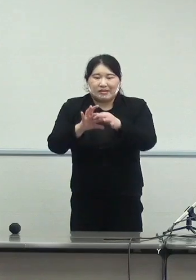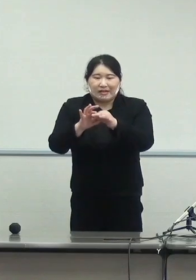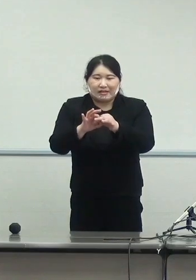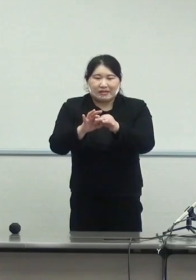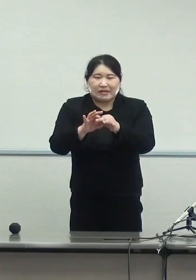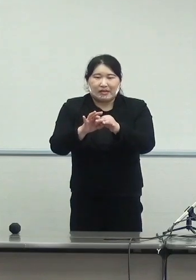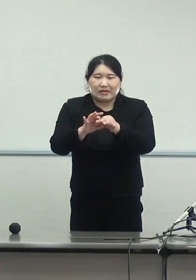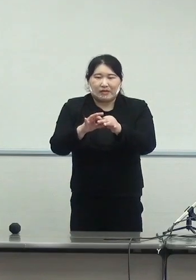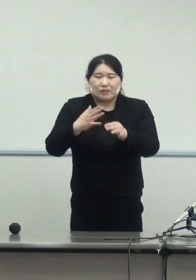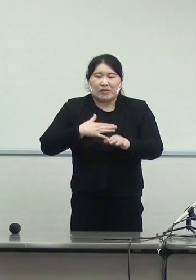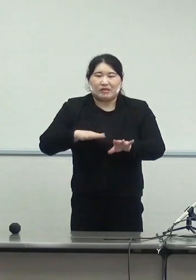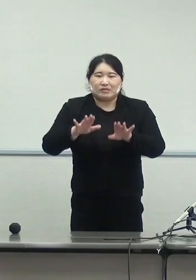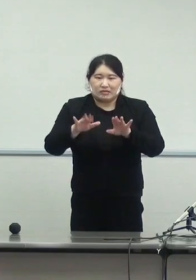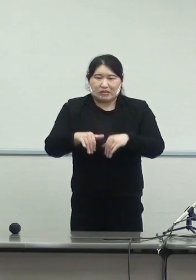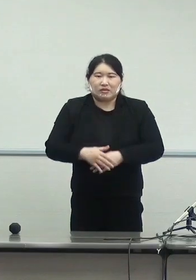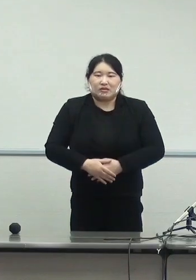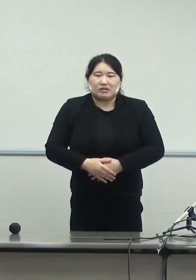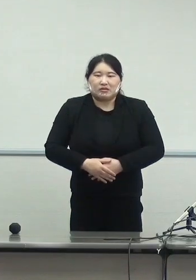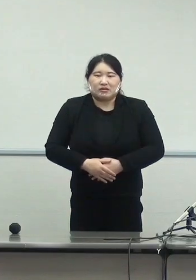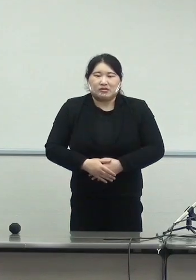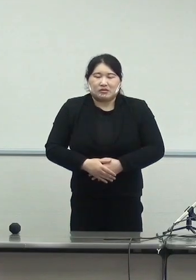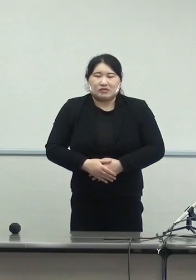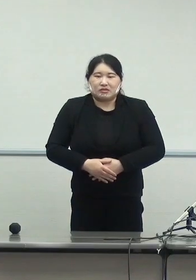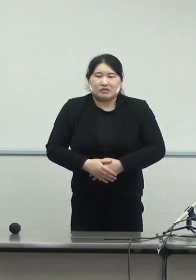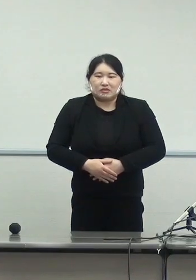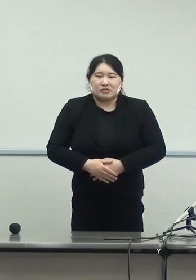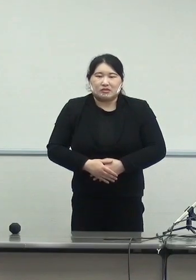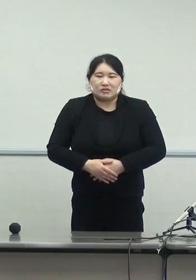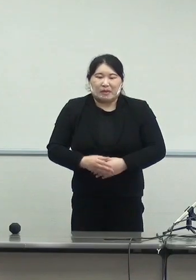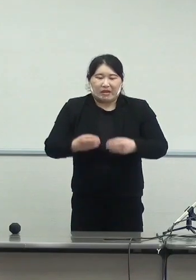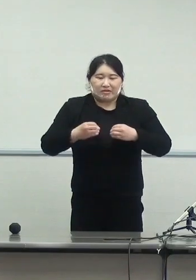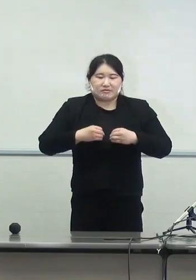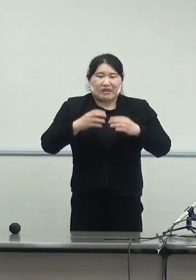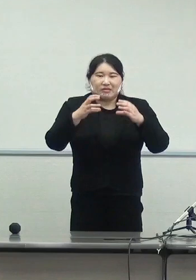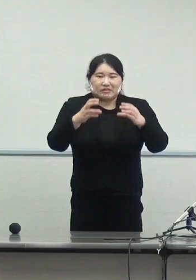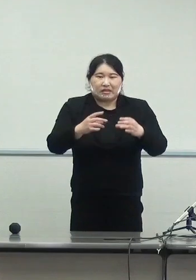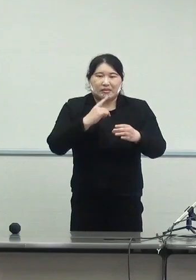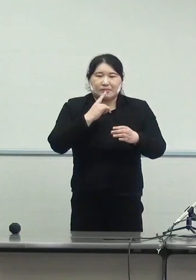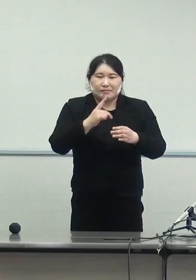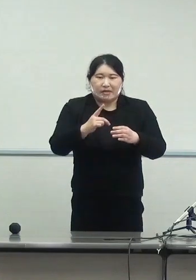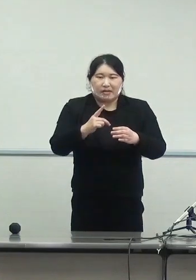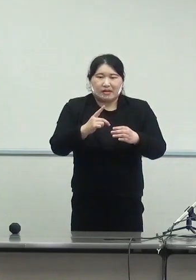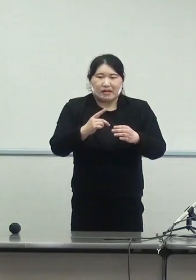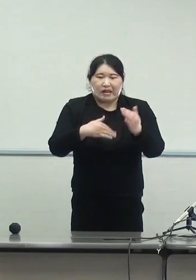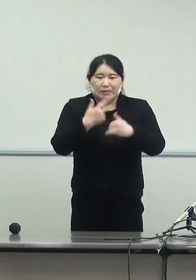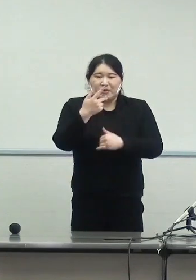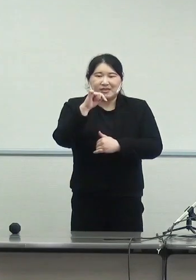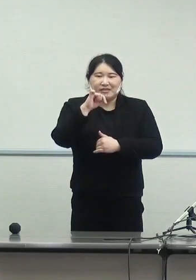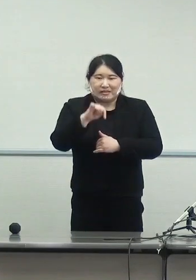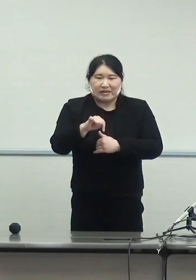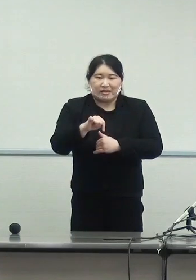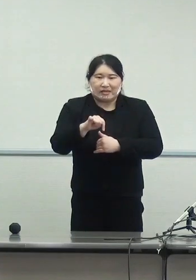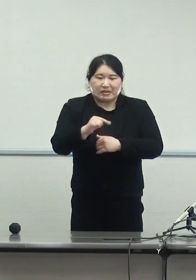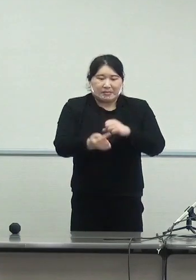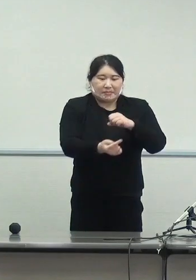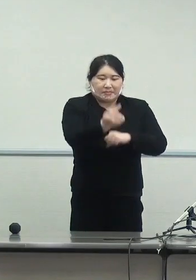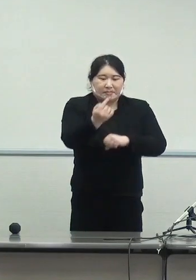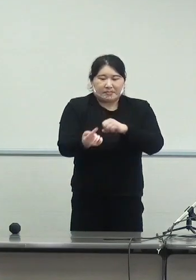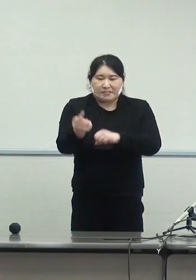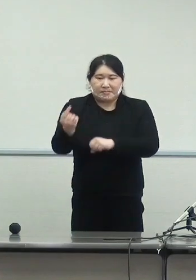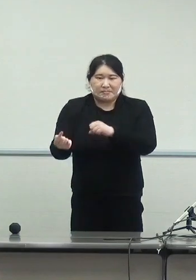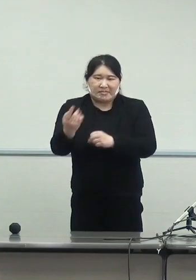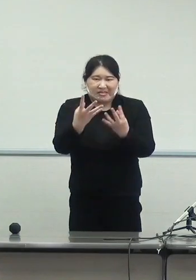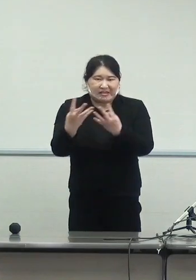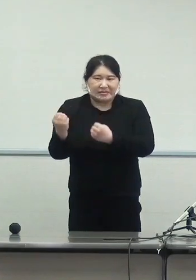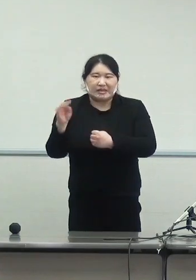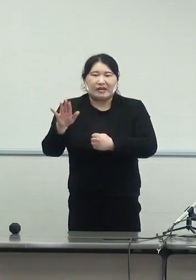ど、 はい、 ただまああの一方皆さんずっとおっしゃってますけども、クラスターというのはやはり、まあ、市内かなりこう大きく起きてきている状態です。 は